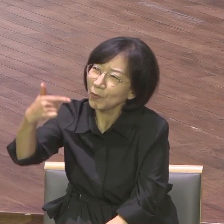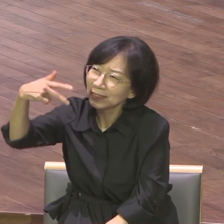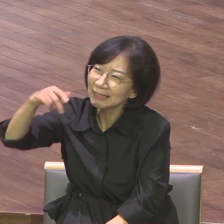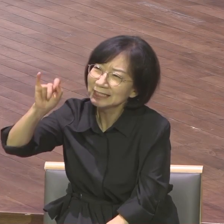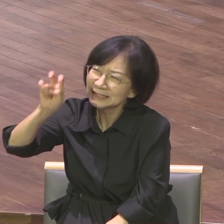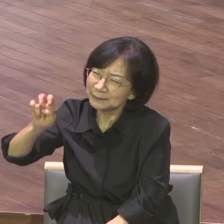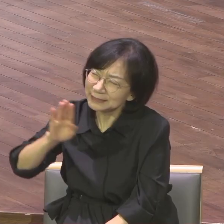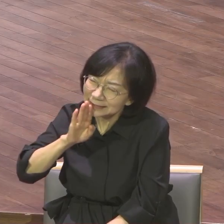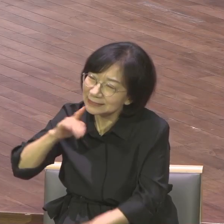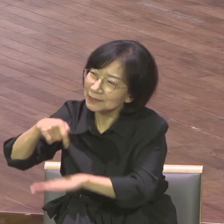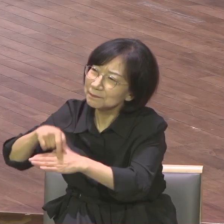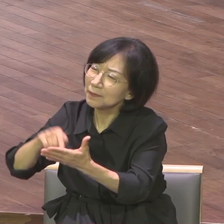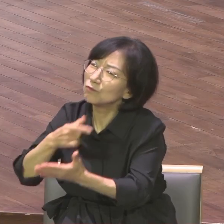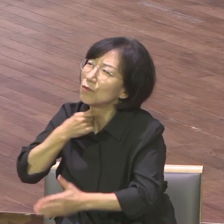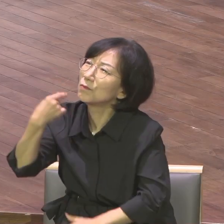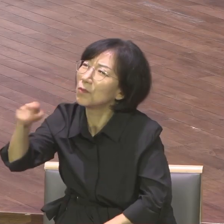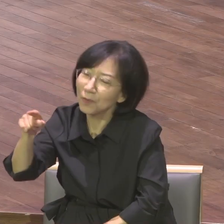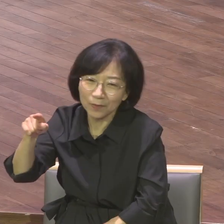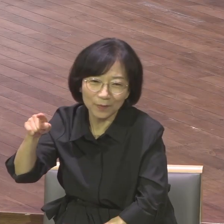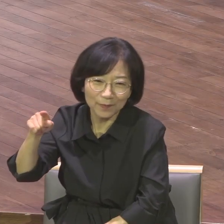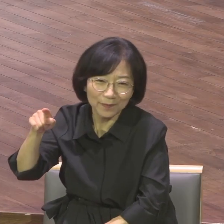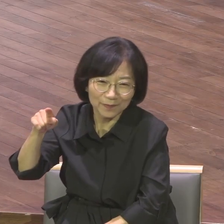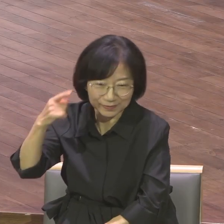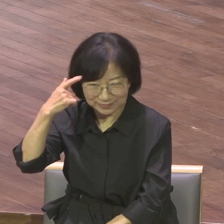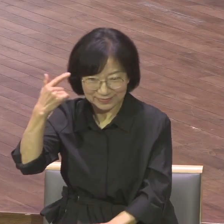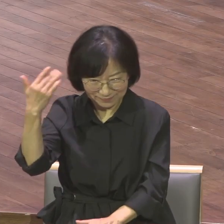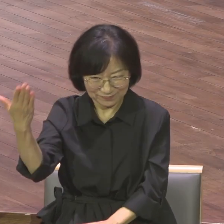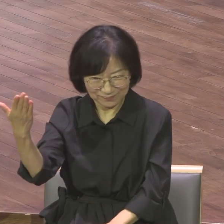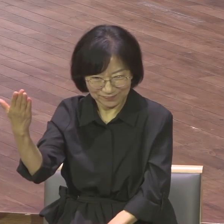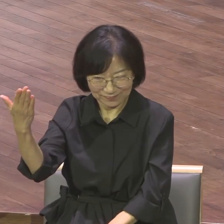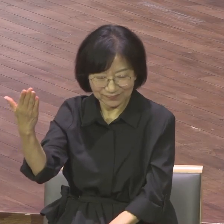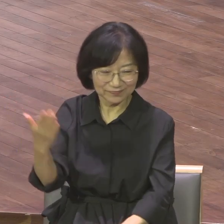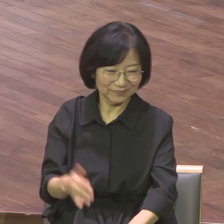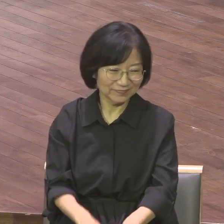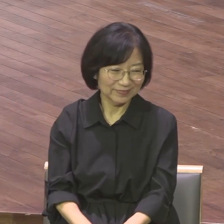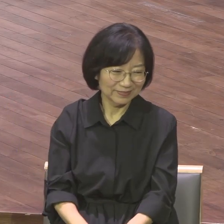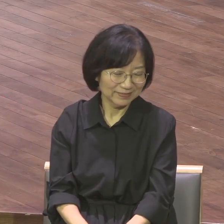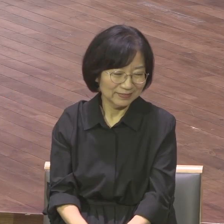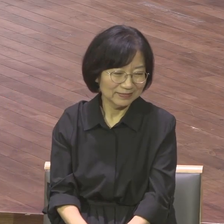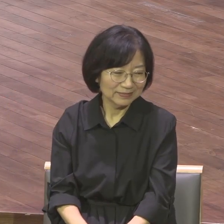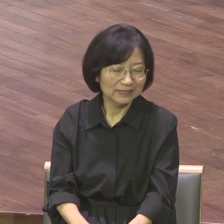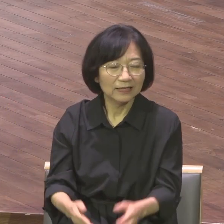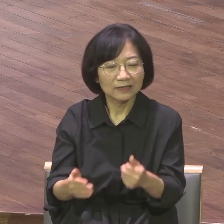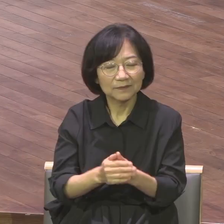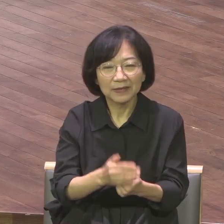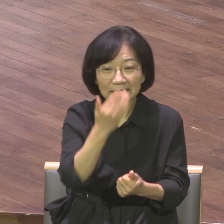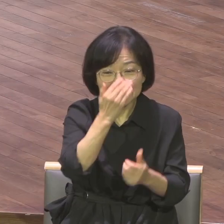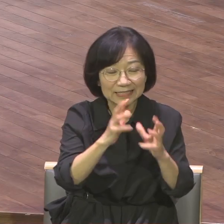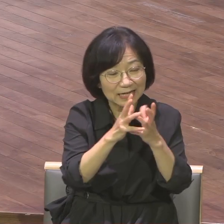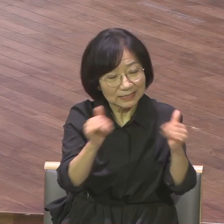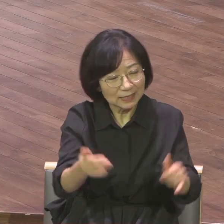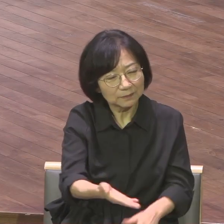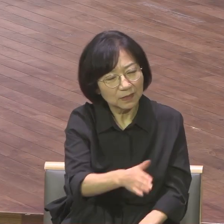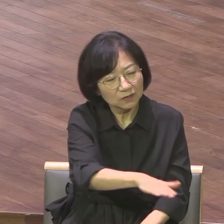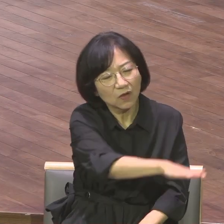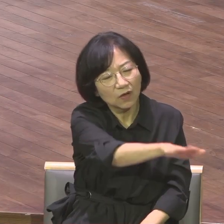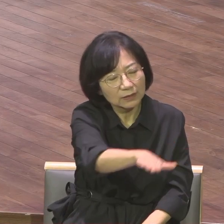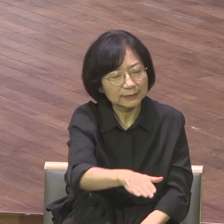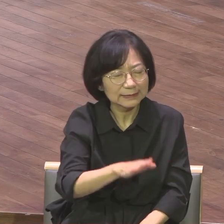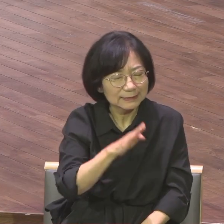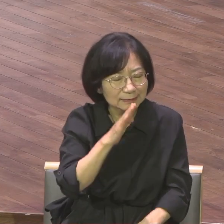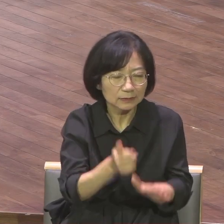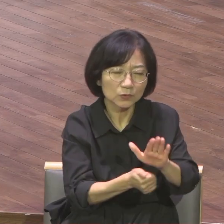이스라엘 백성들에게 참 소망을 가질 것을 알리는 그런